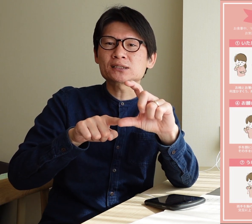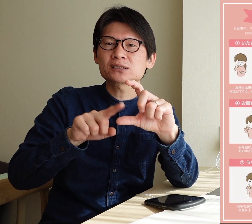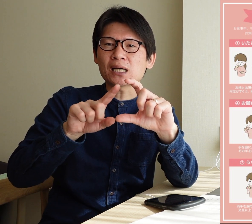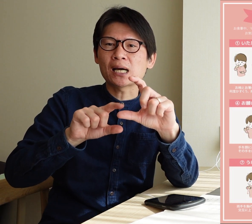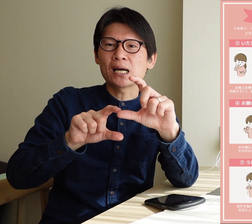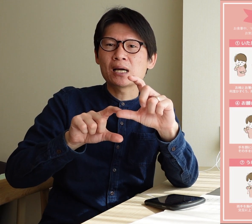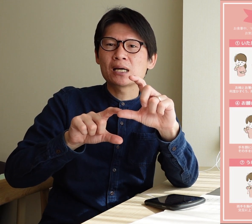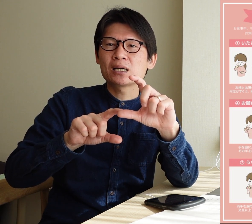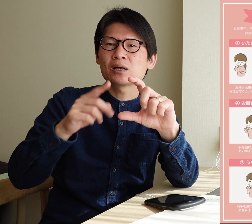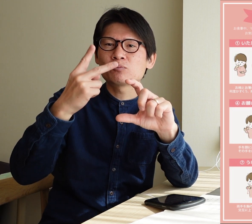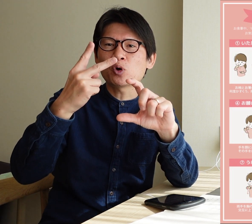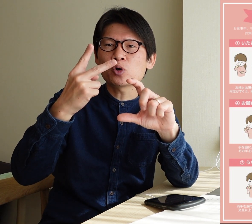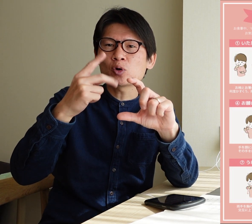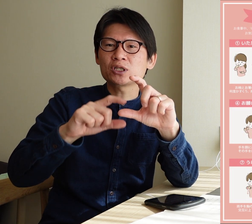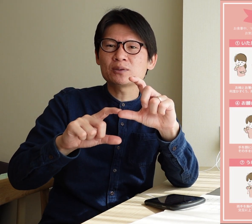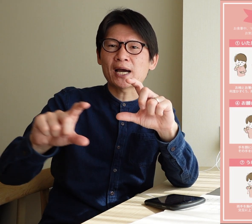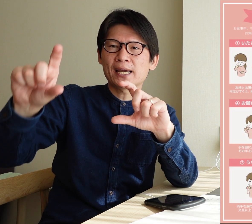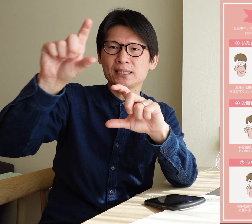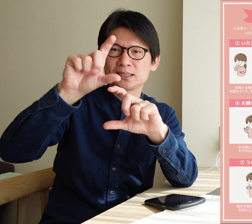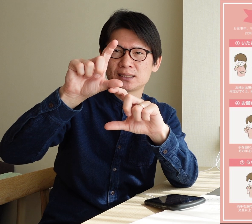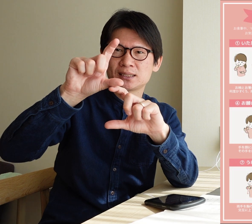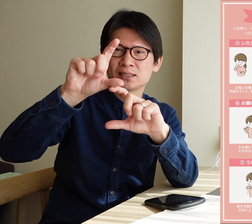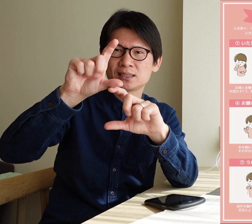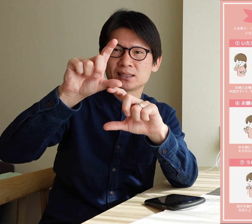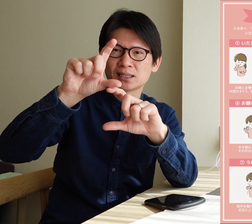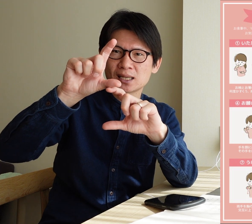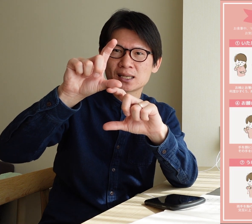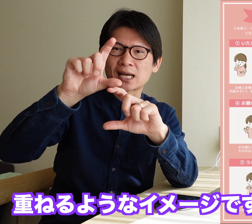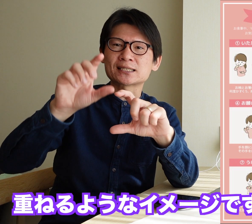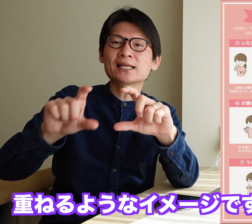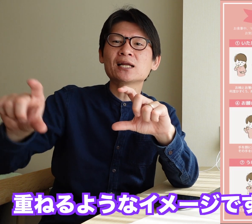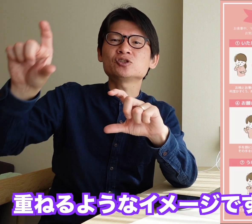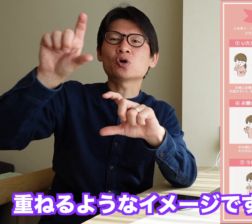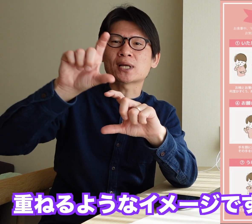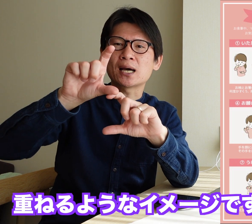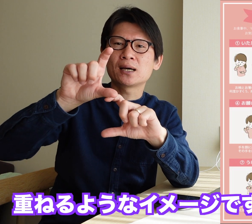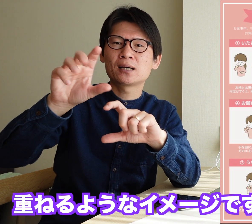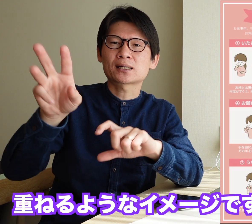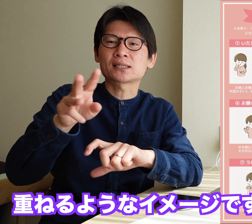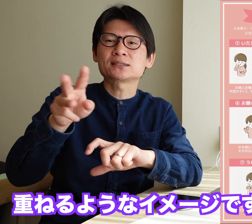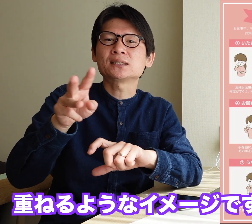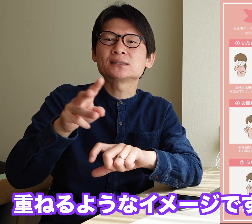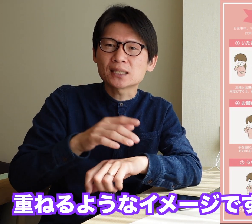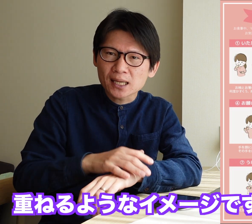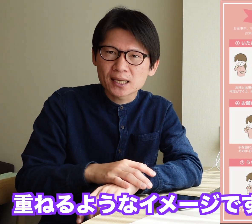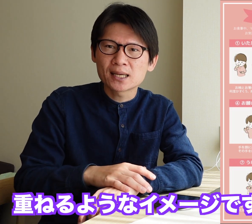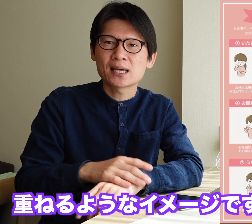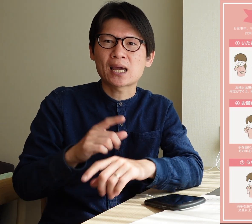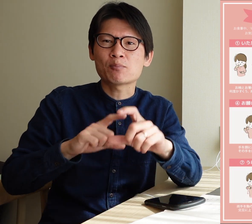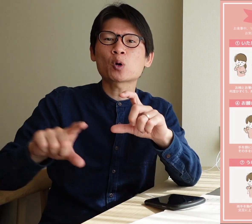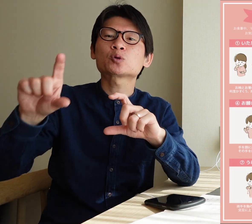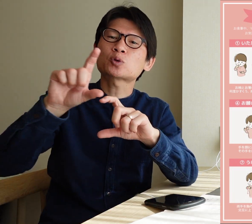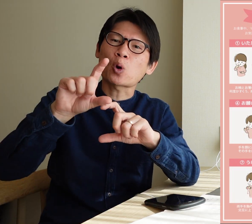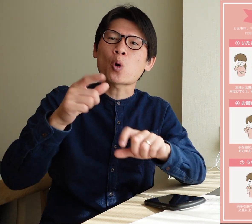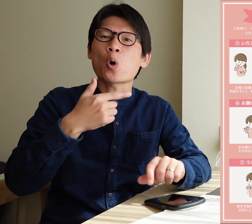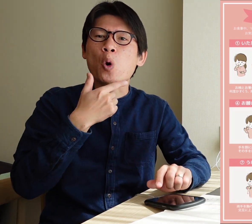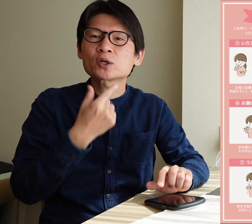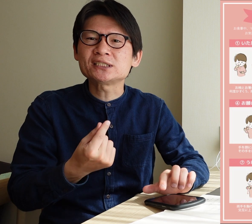がもう2倍重ねるような形ですね。もっと欲しいと